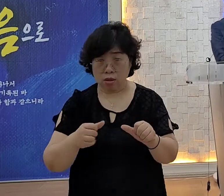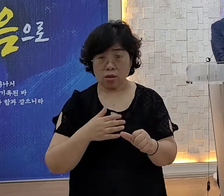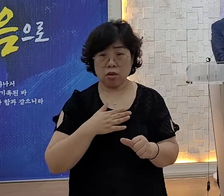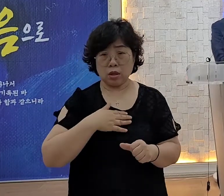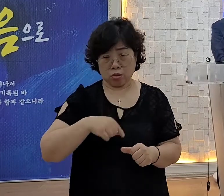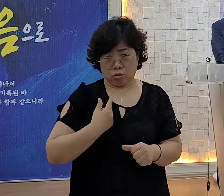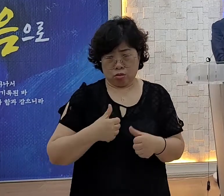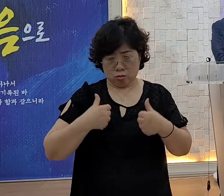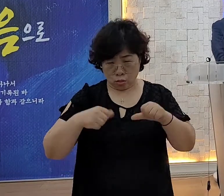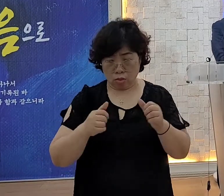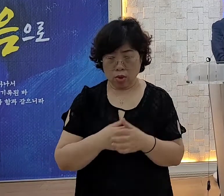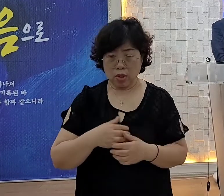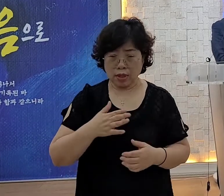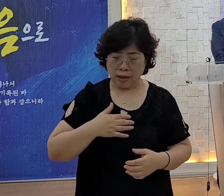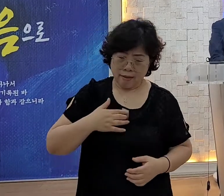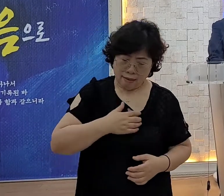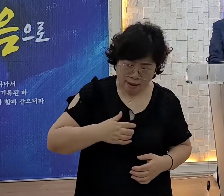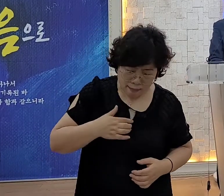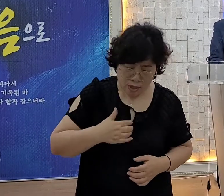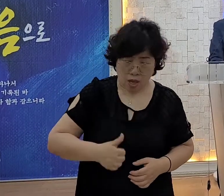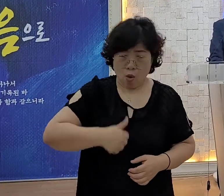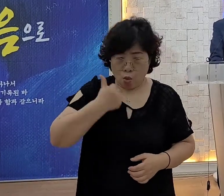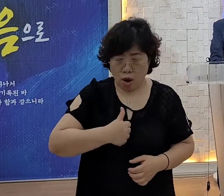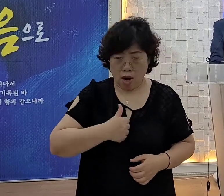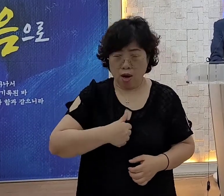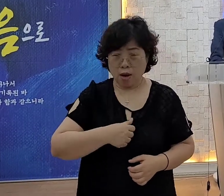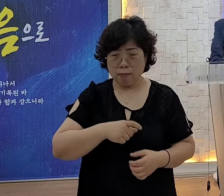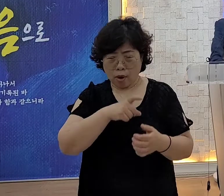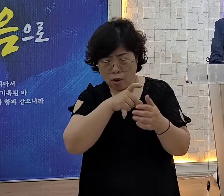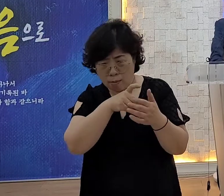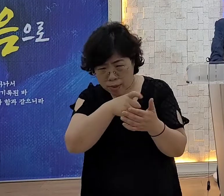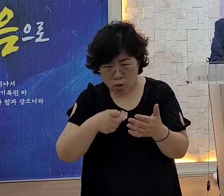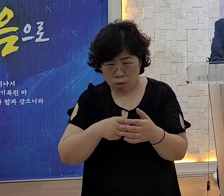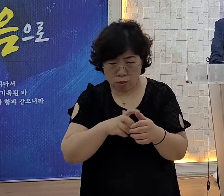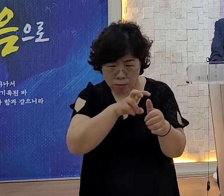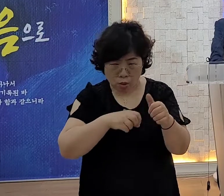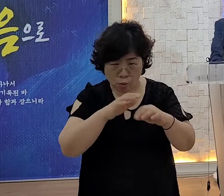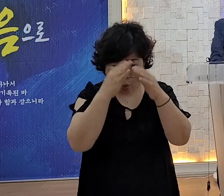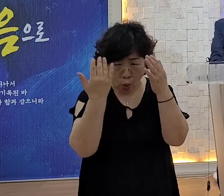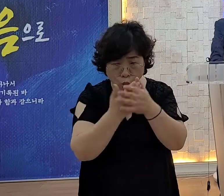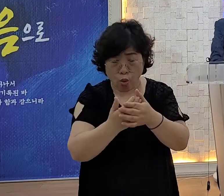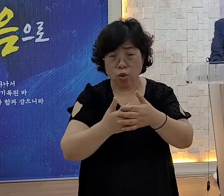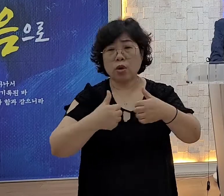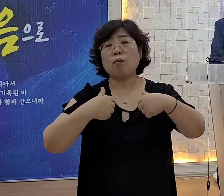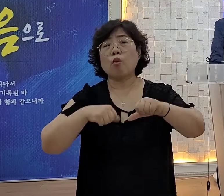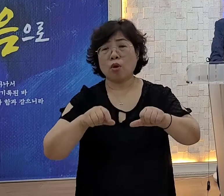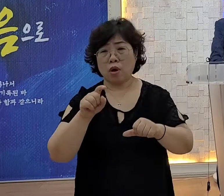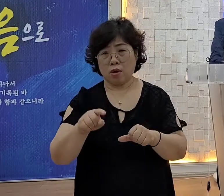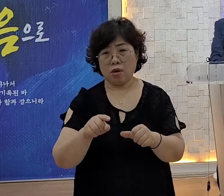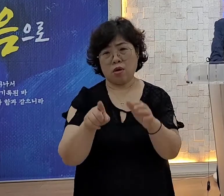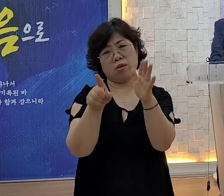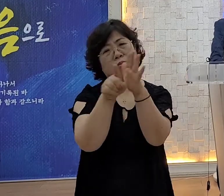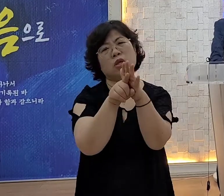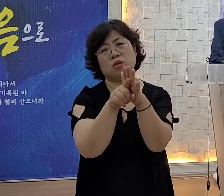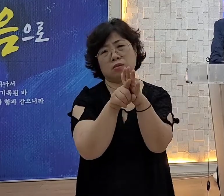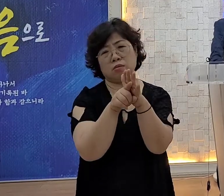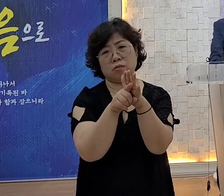완전히 포기하고 내려놓는 거예요. 이게 믿음. 뭐가 어렵겠어? 그래서 믿음이